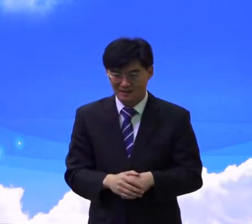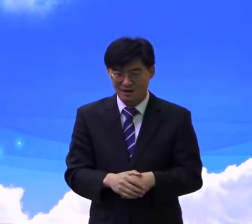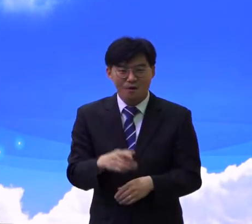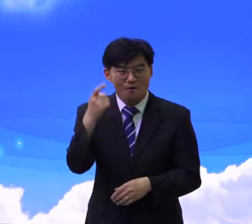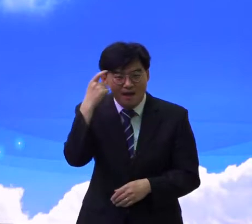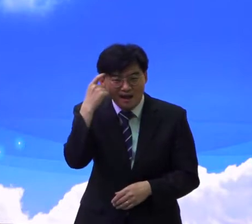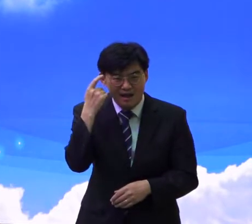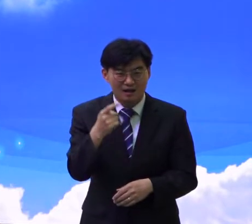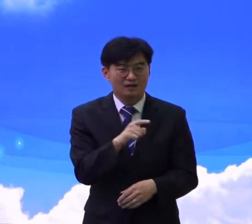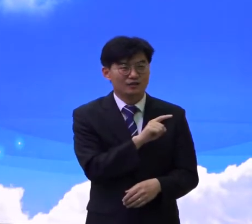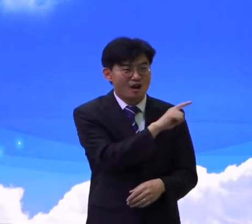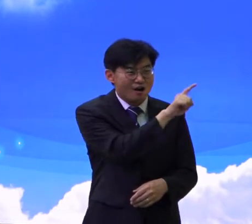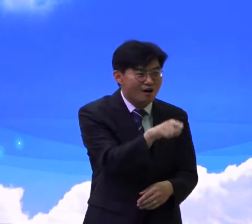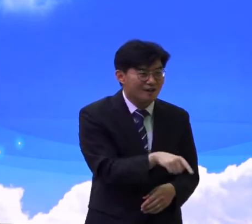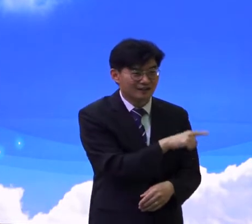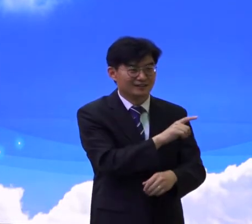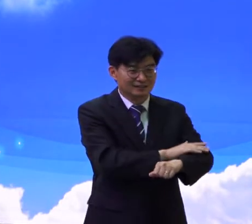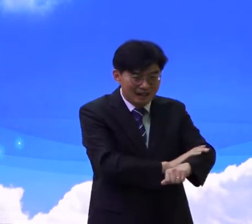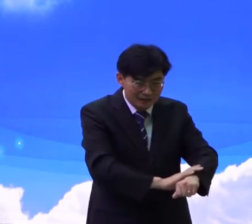그렇습니까?